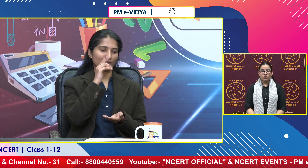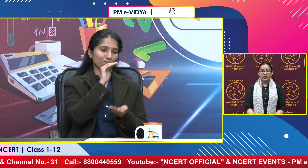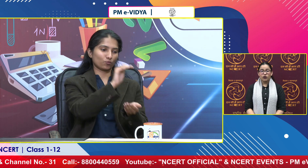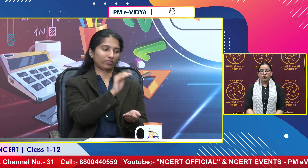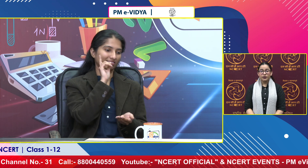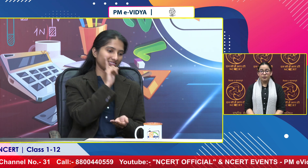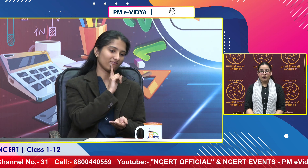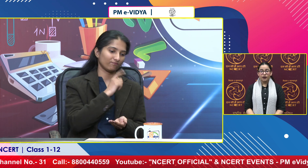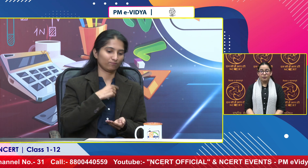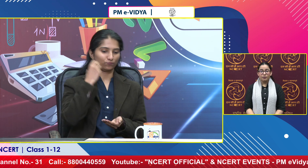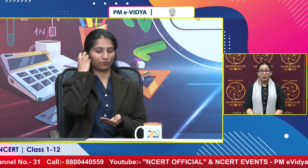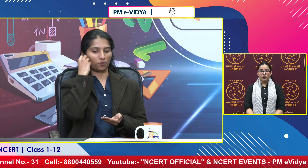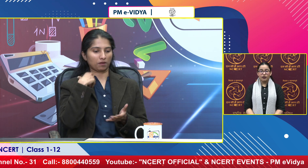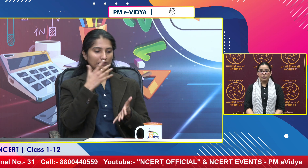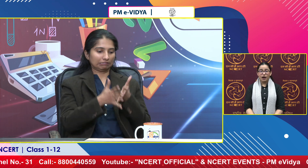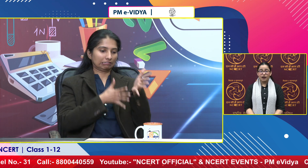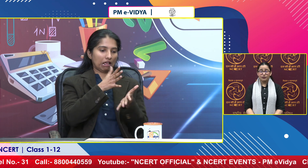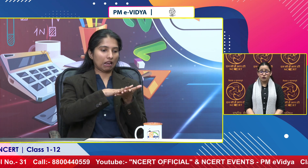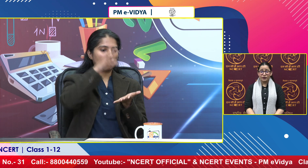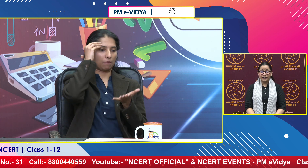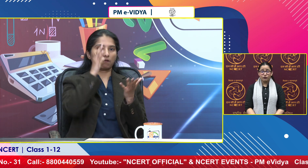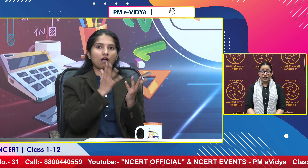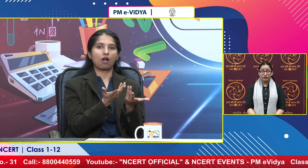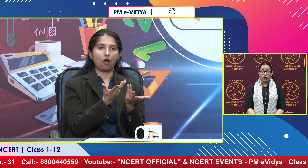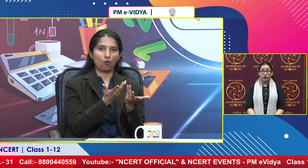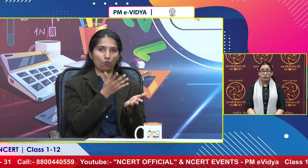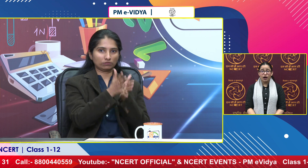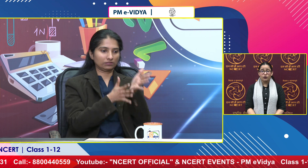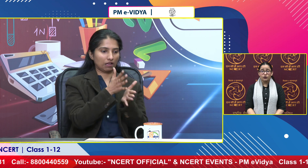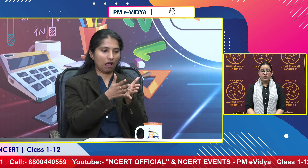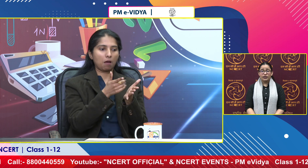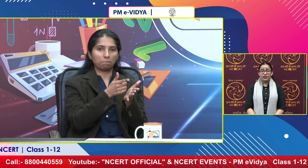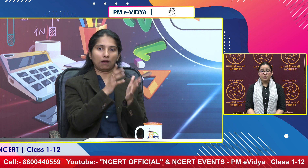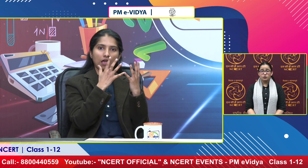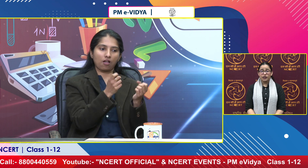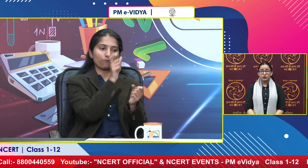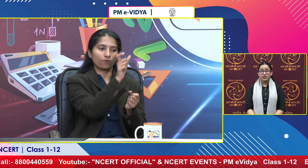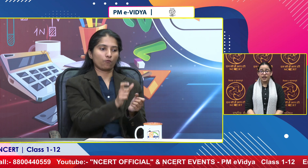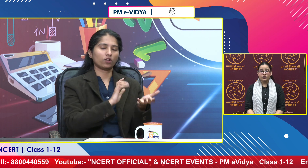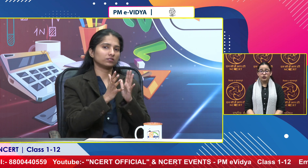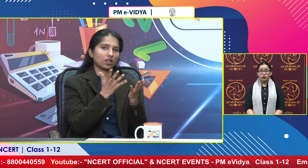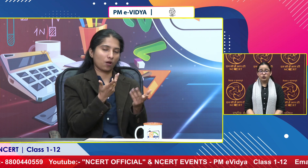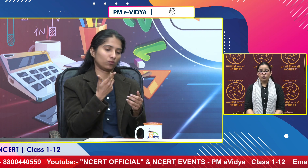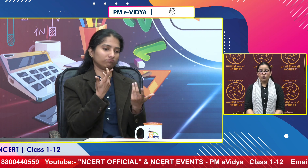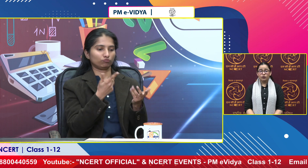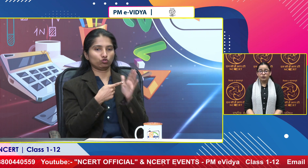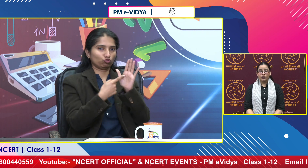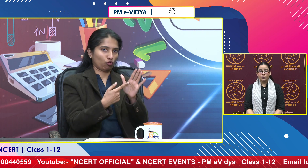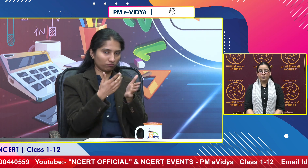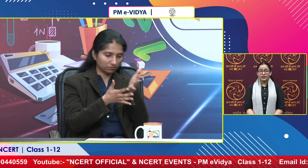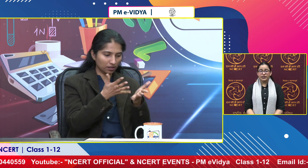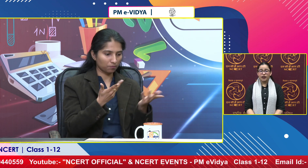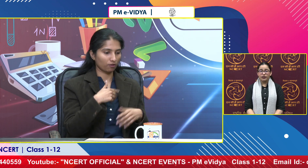आप लोगों ने बहुत देखा होगा कि माँ जो बेटी है वो डेफ है और माँ नहीं समझ पा रही उसके साइन, तो